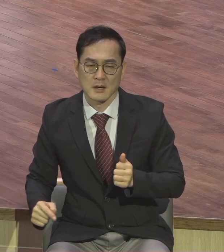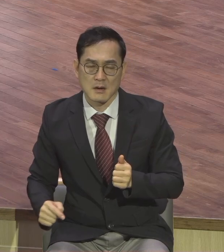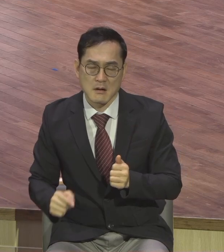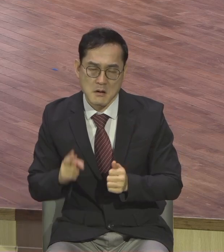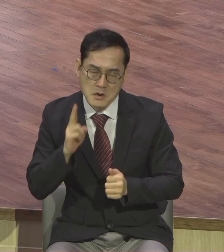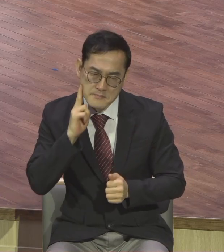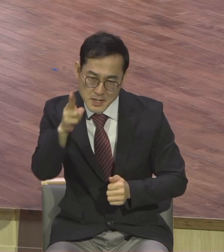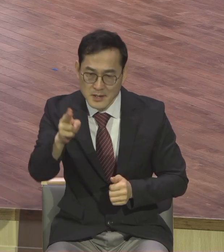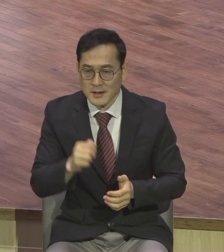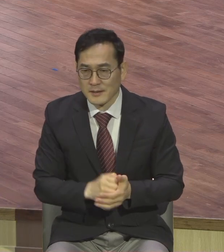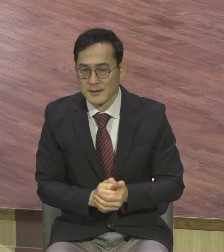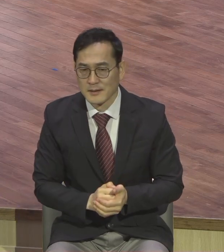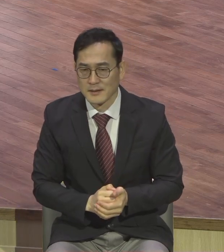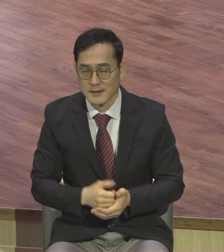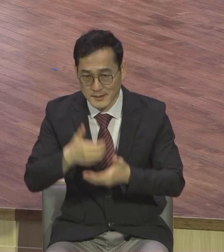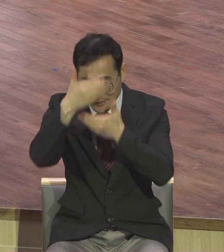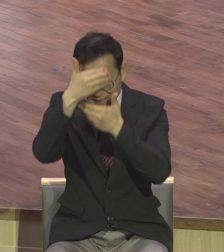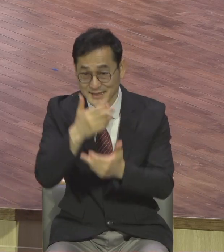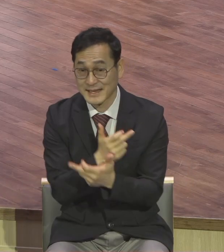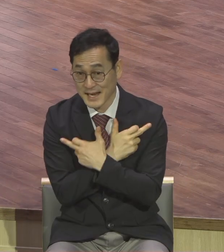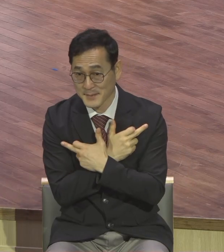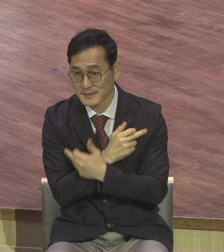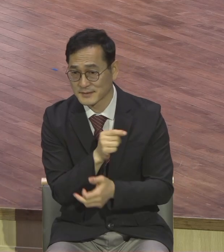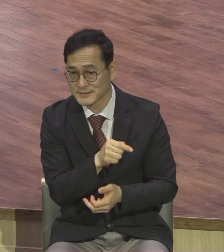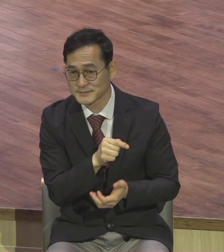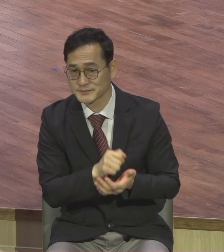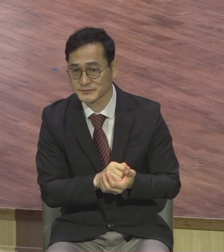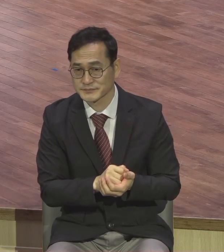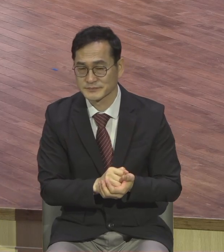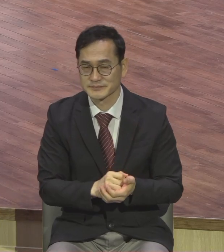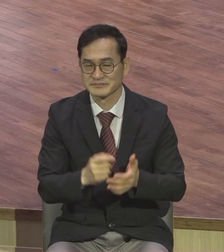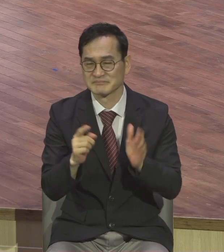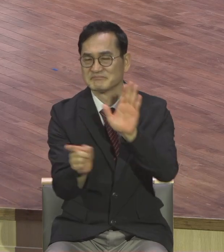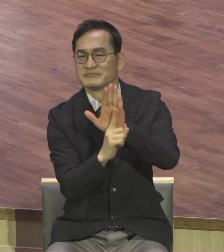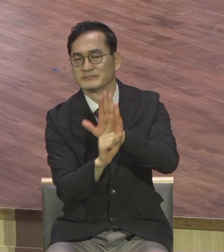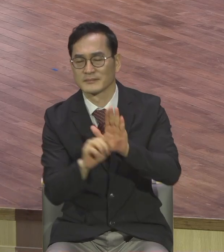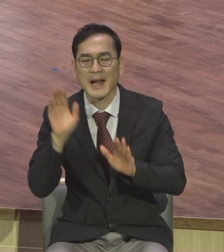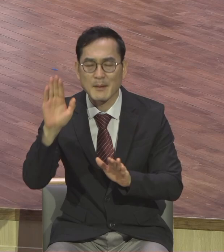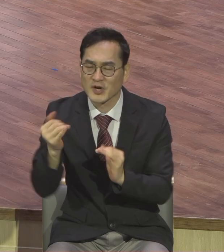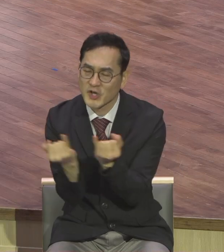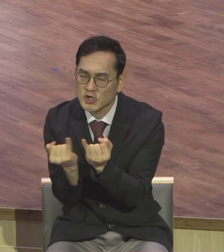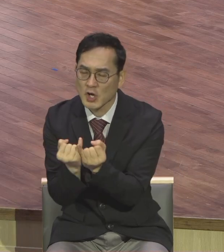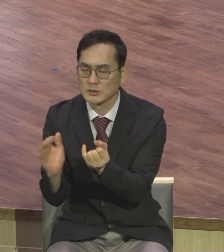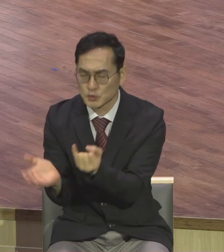지금 탈레반이 과거에 다르게 우리 유화 정책을 쓰겠다 그리 표현하지만은